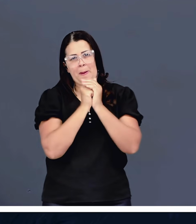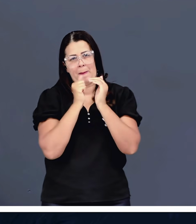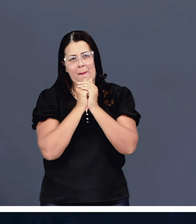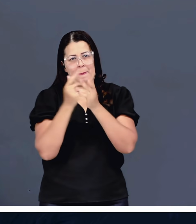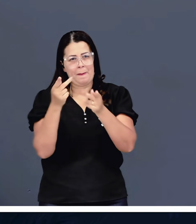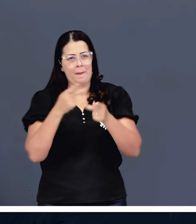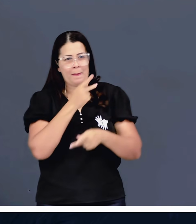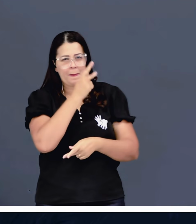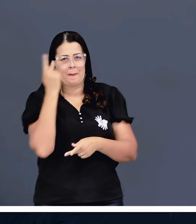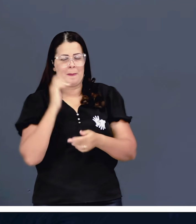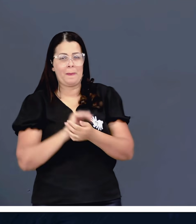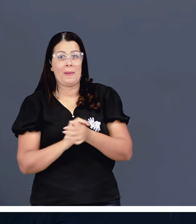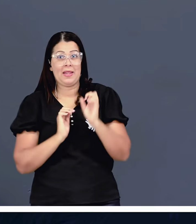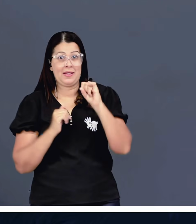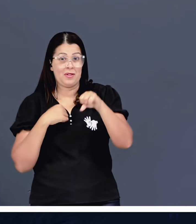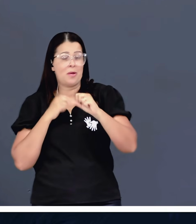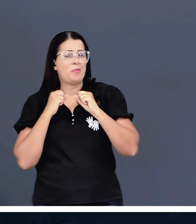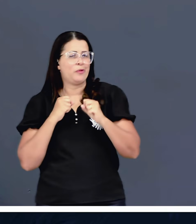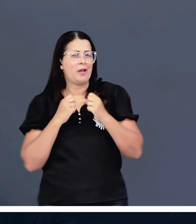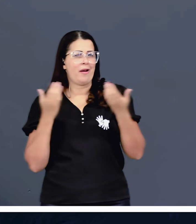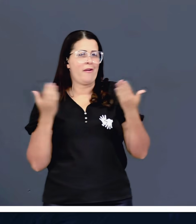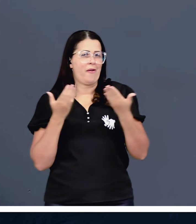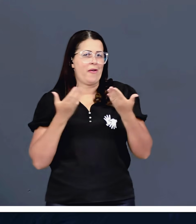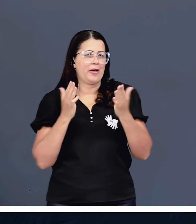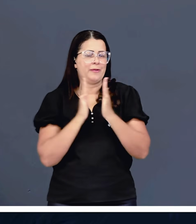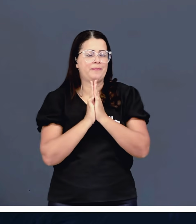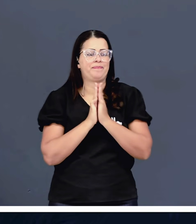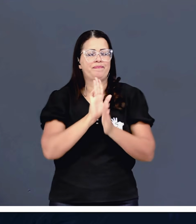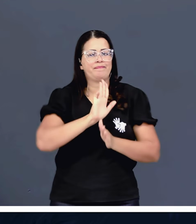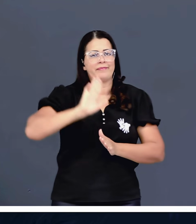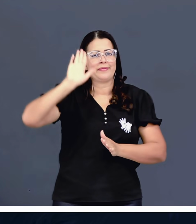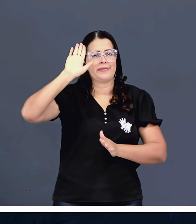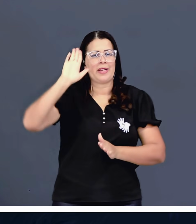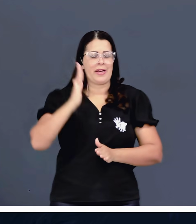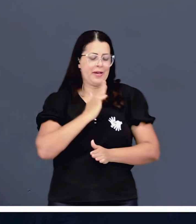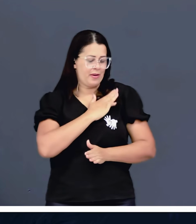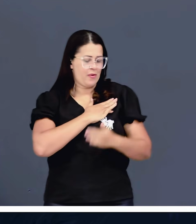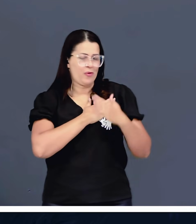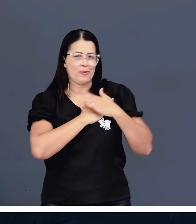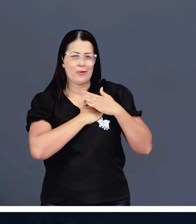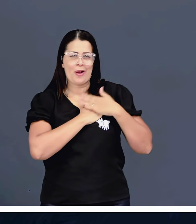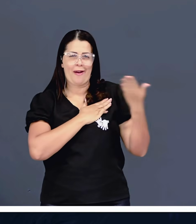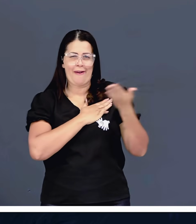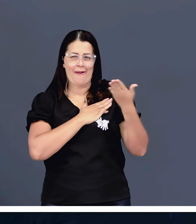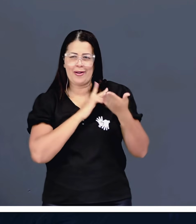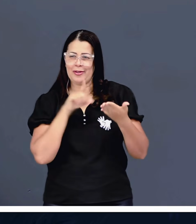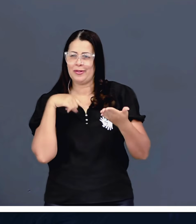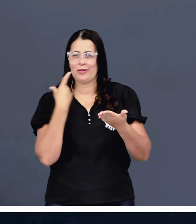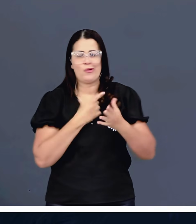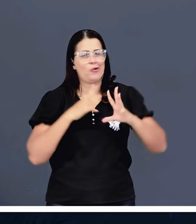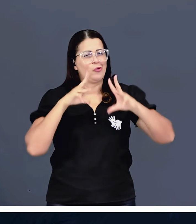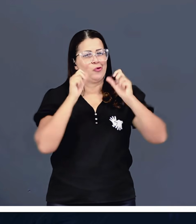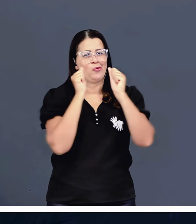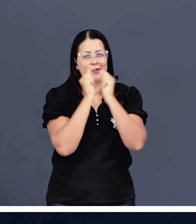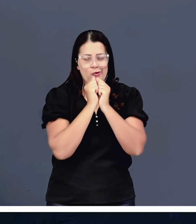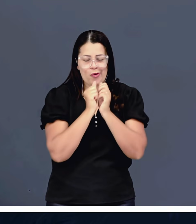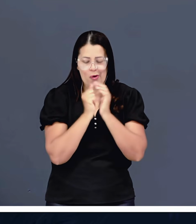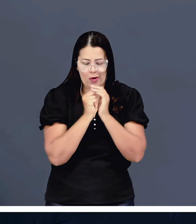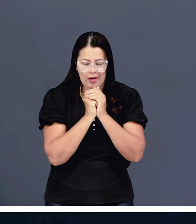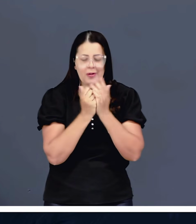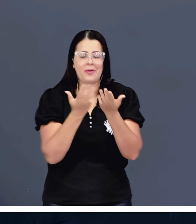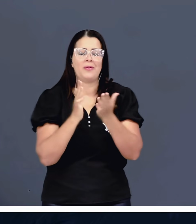nossos visitantes? Se você puder, feche os seus olhos, coloque a sua mão assim sobre o seu coração. A igreja vai estar orando por você nesse